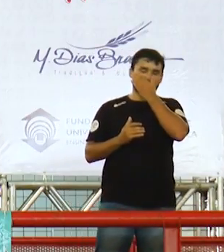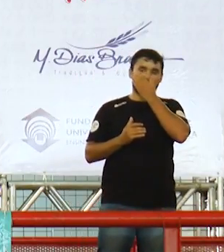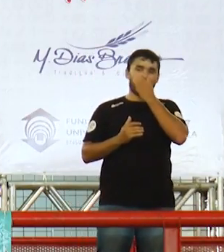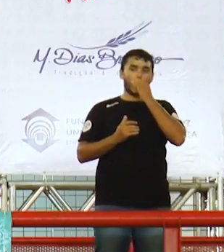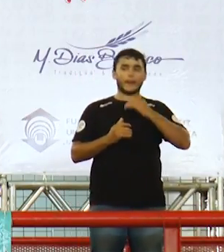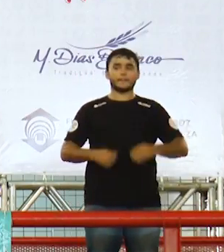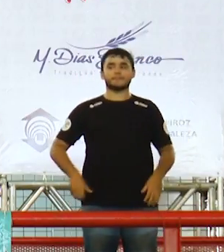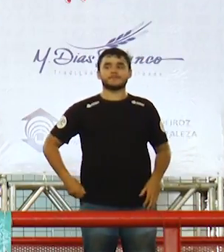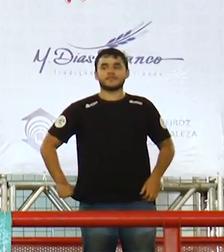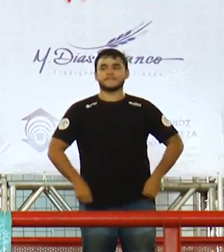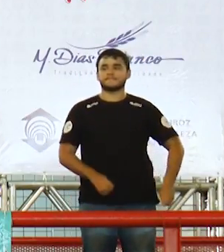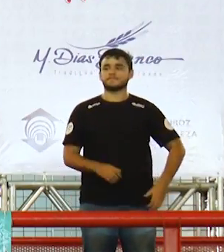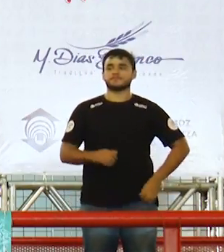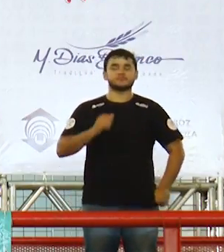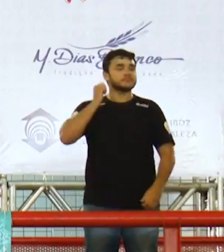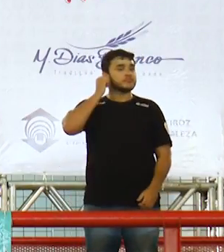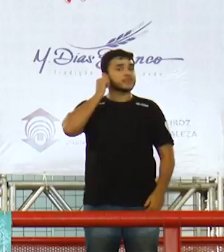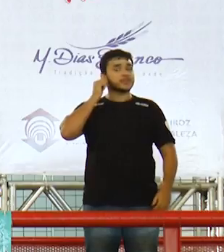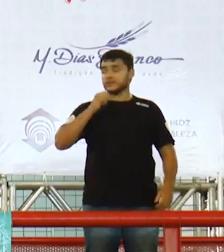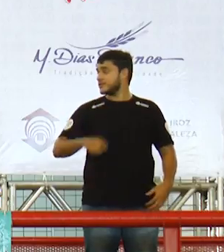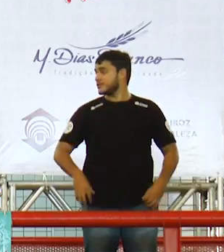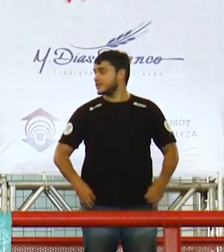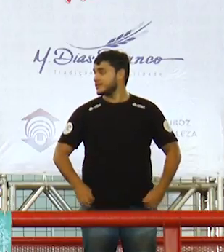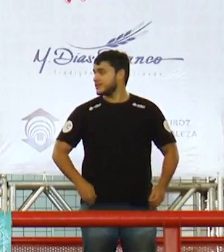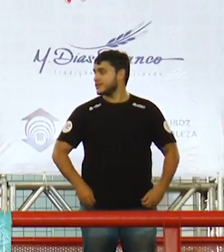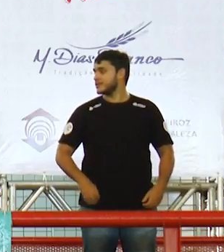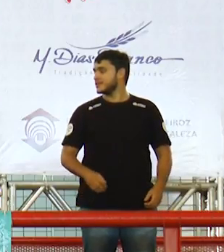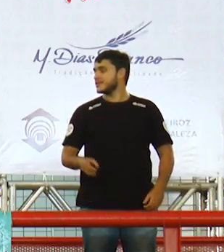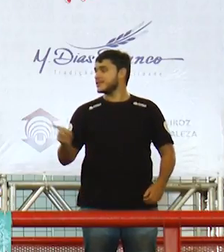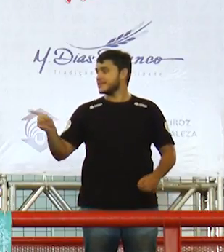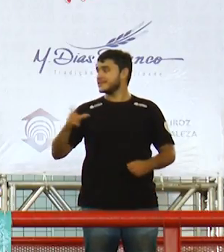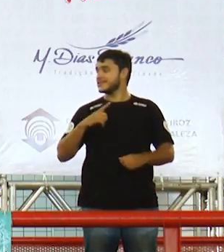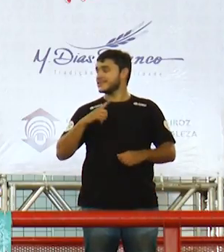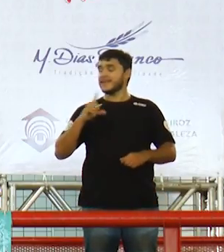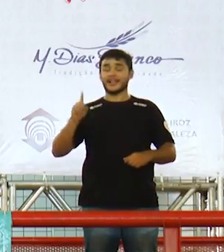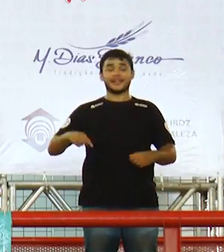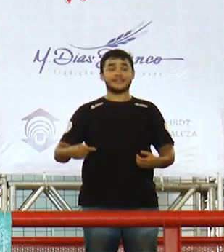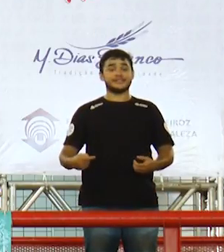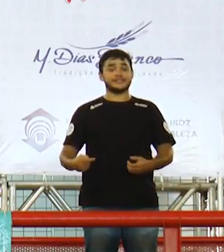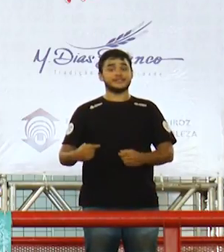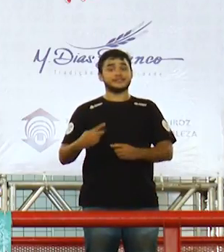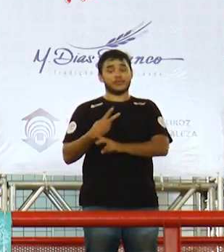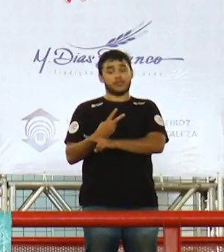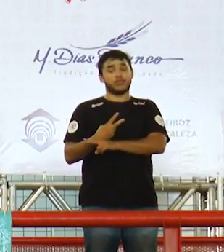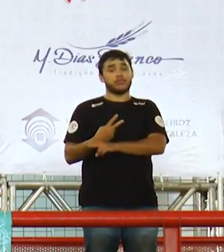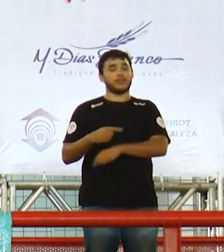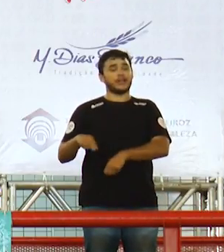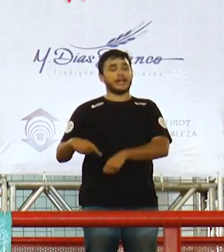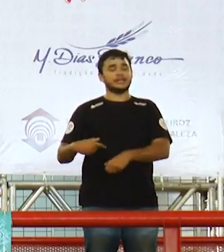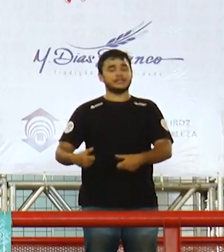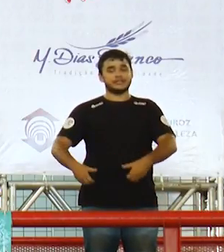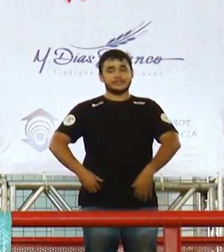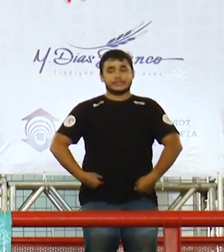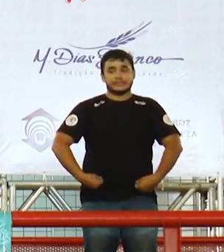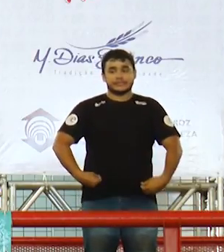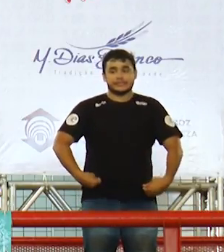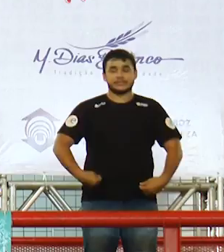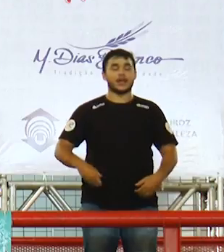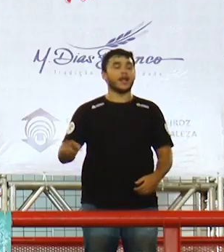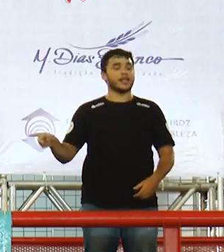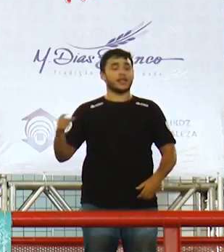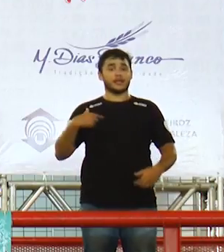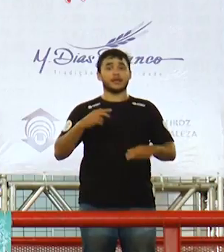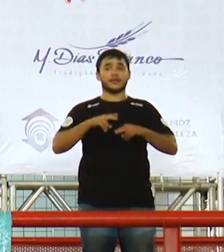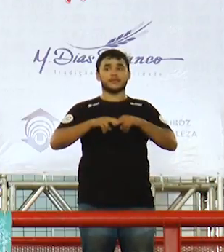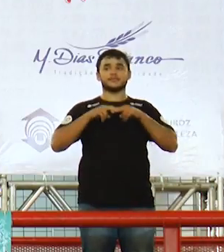vez em quando está levantando aqui a camisa, parece assim, entendeu? Mas é porque está um ventilador aqui, aí tem